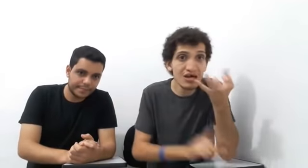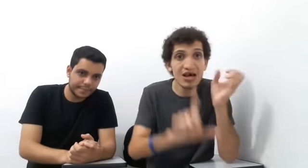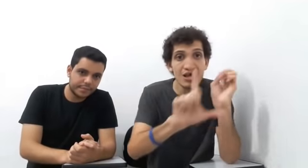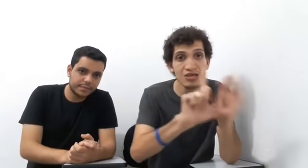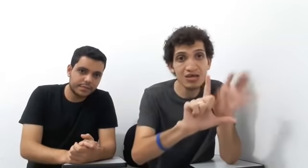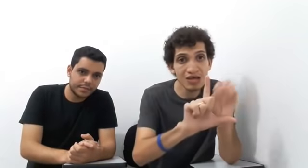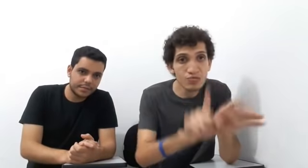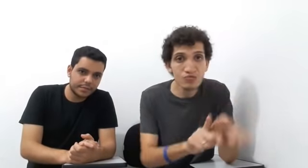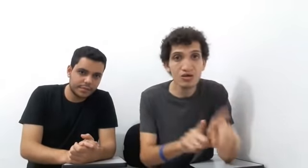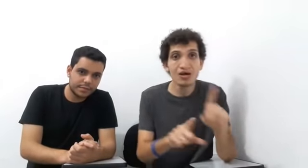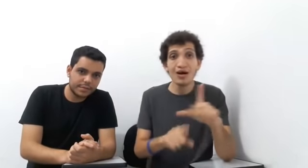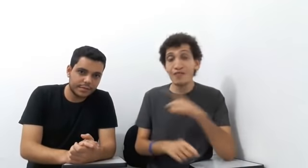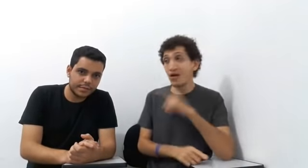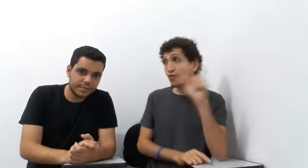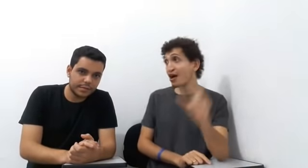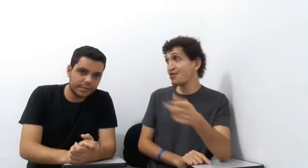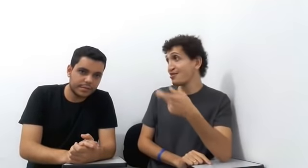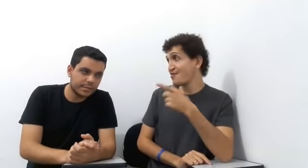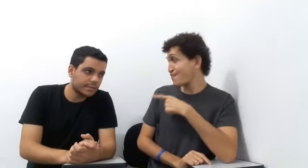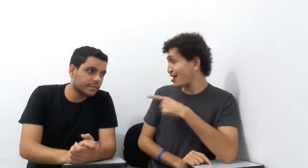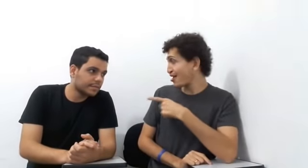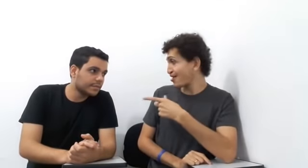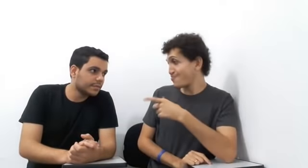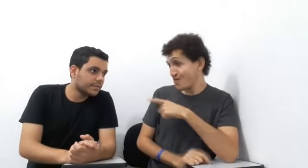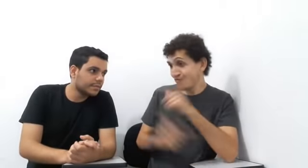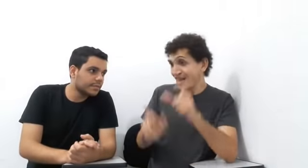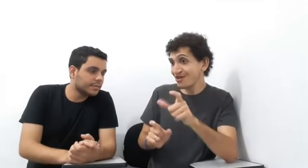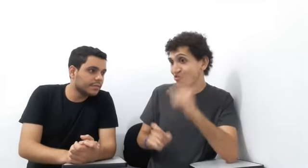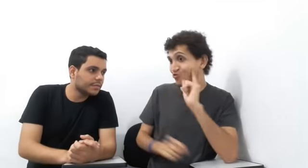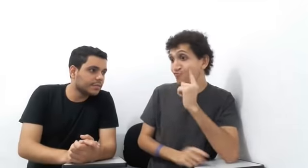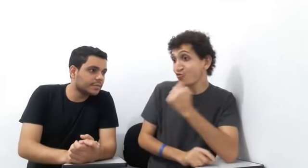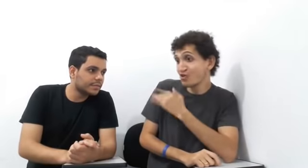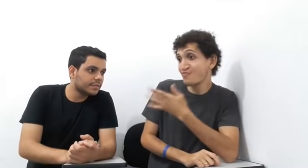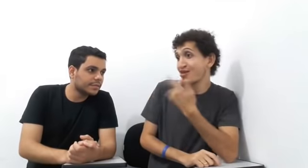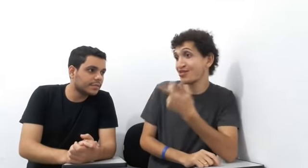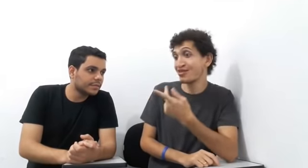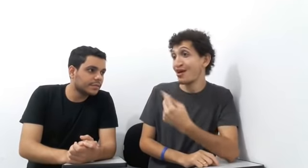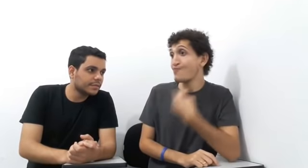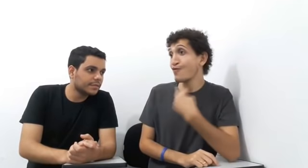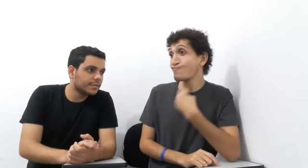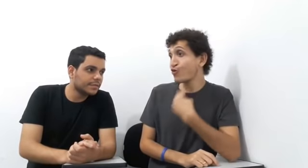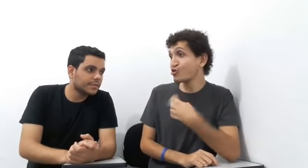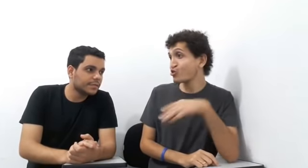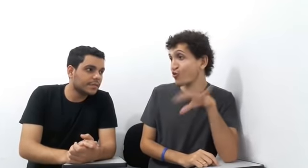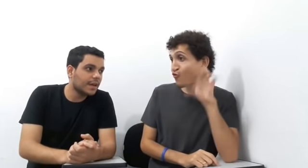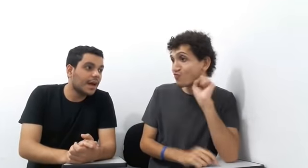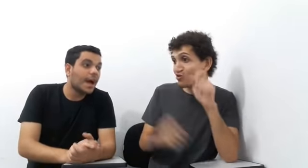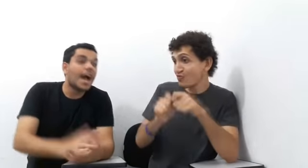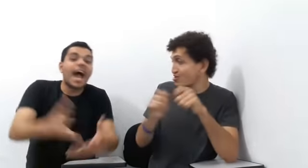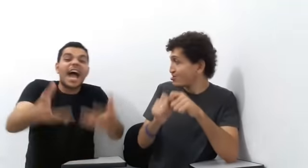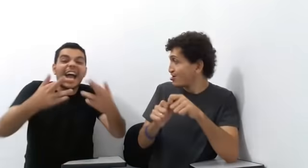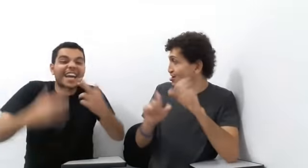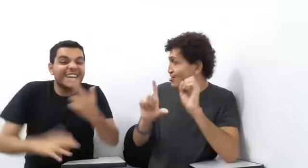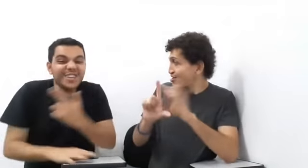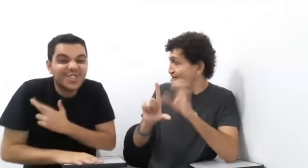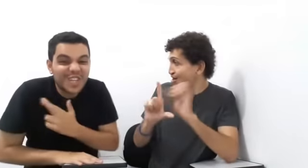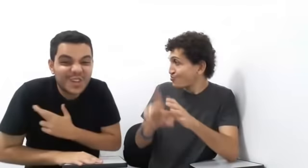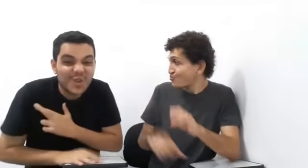quiser, licenciatura. Tem lugar que fala, tem lugar que você fala assim, não pode ouvir fazer. Ridículo,